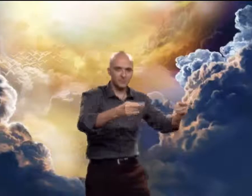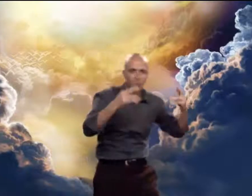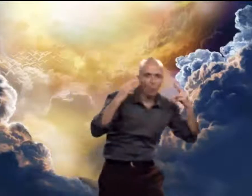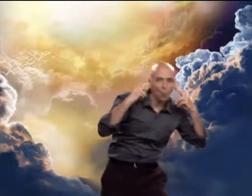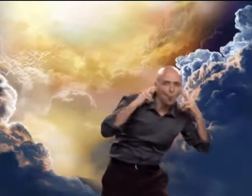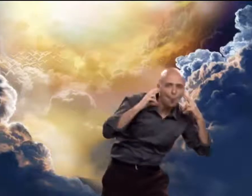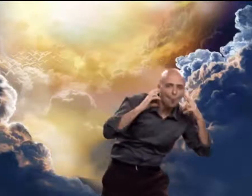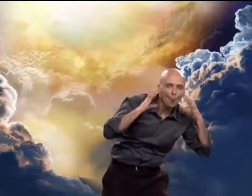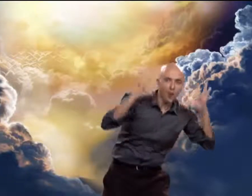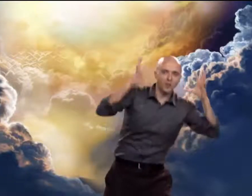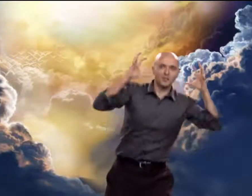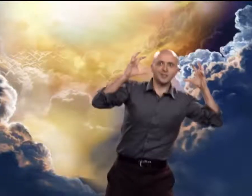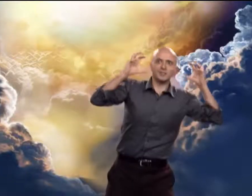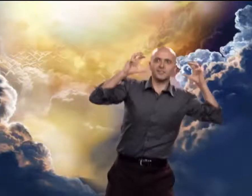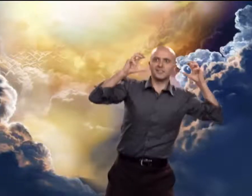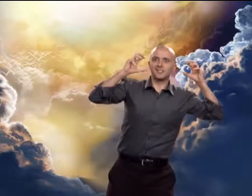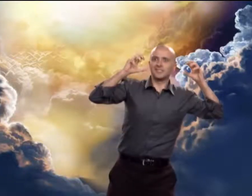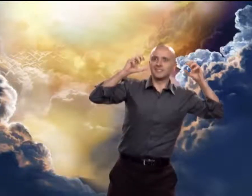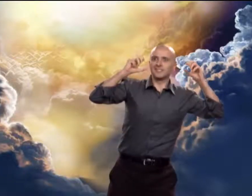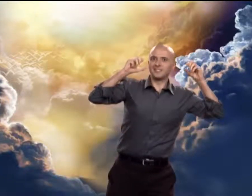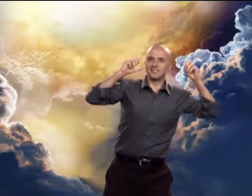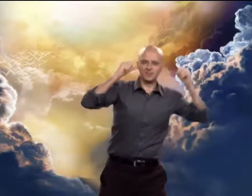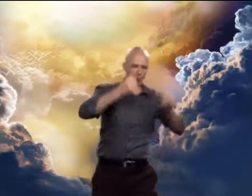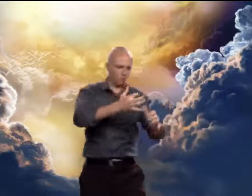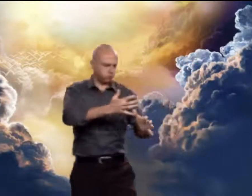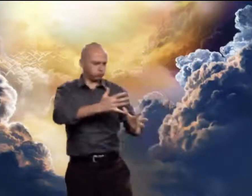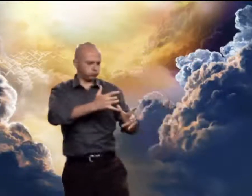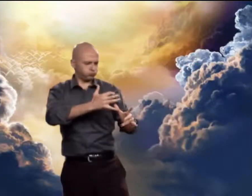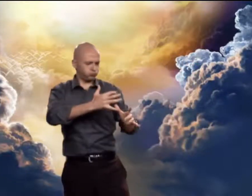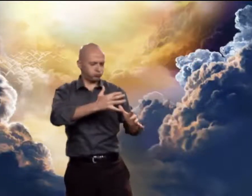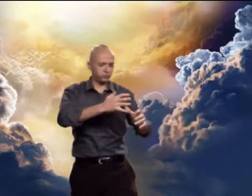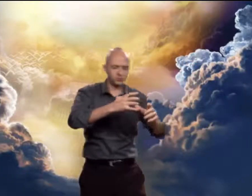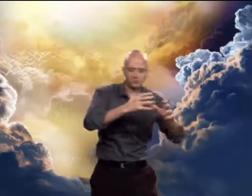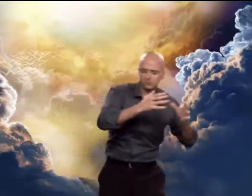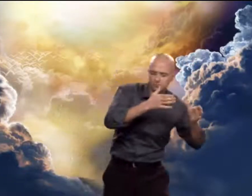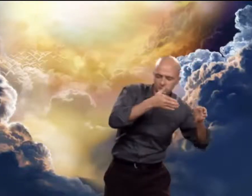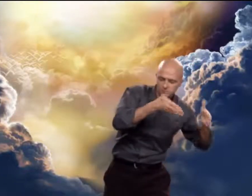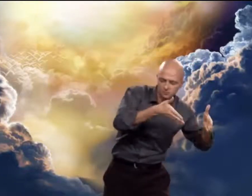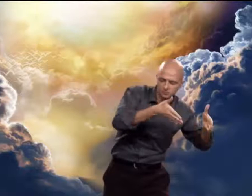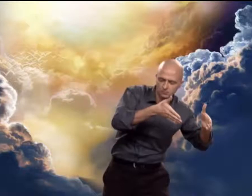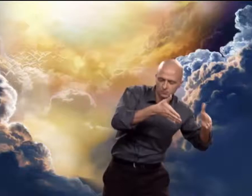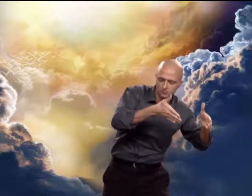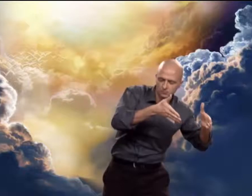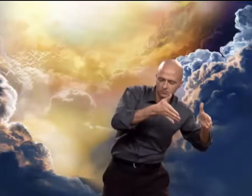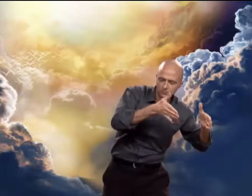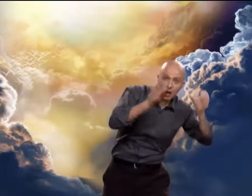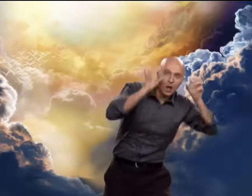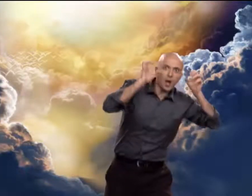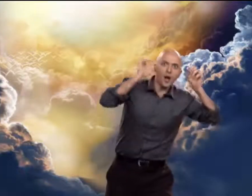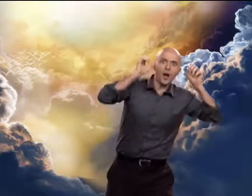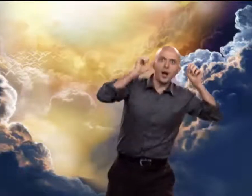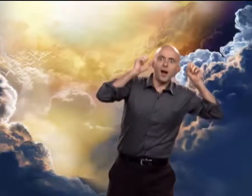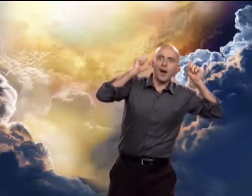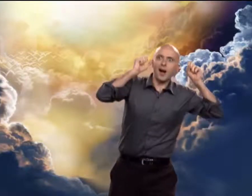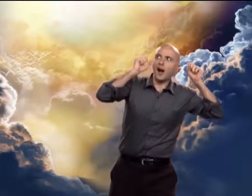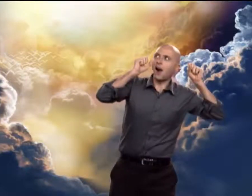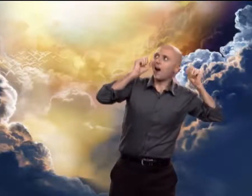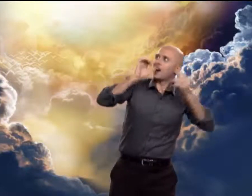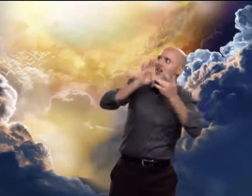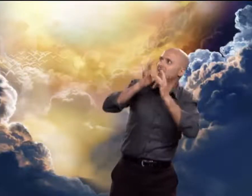Cristo, e ele reinará para todo sempre. O soberano, o Senhor, fará nascer a justiça e o louvor diante de todas